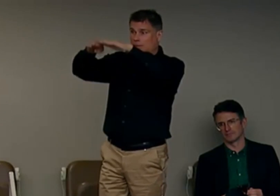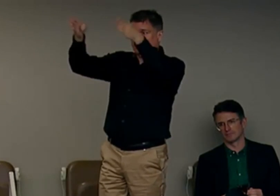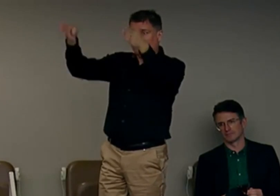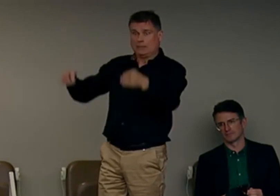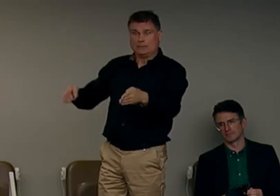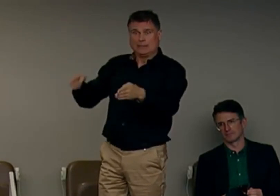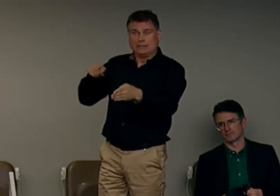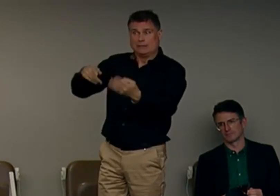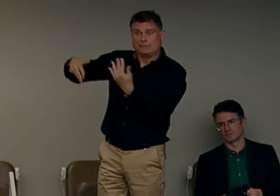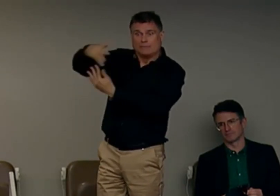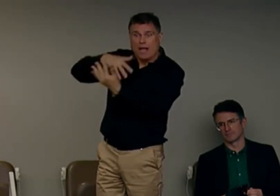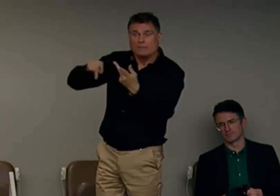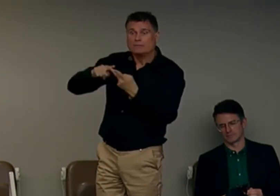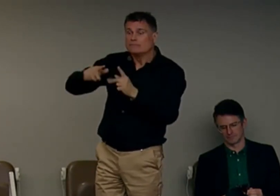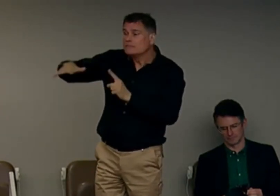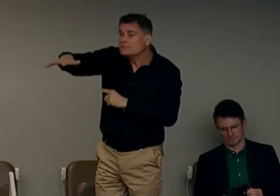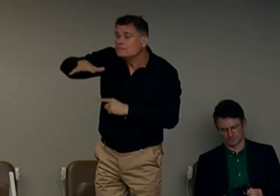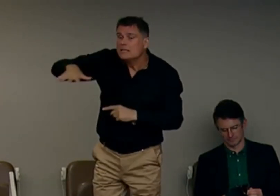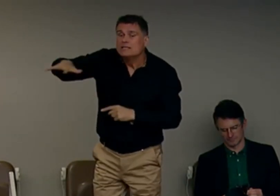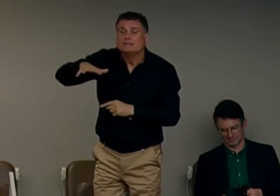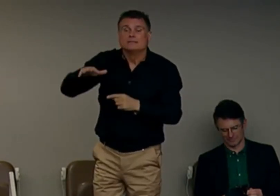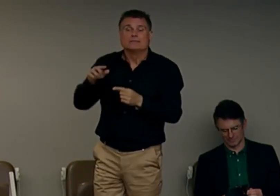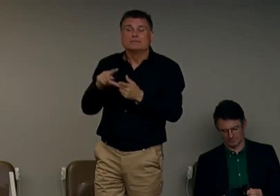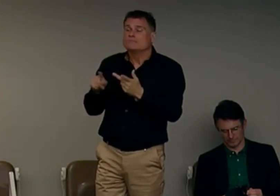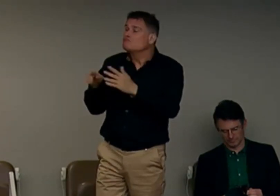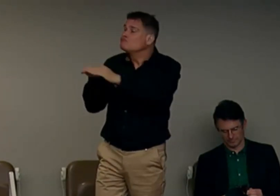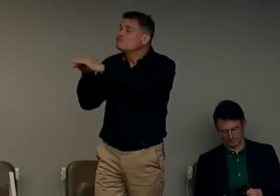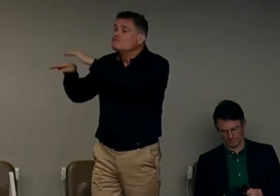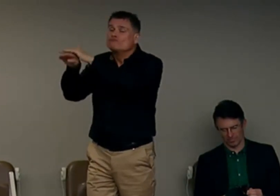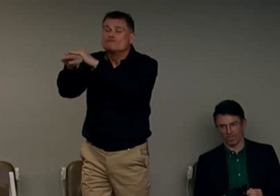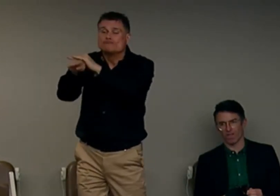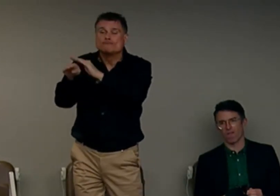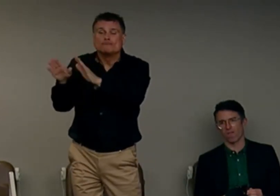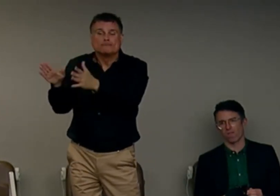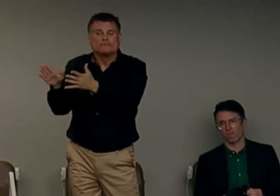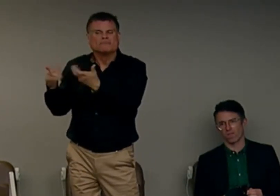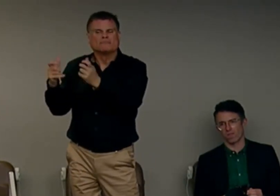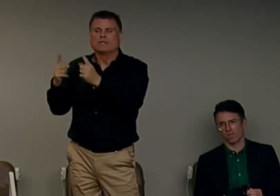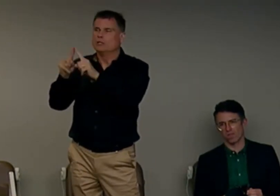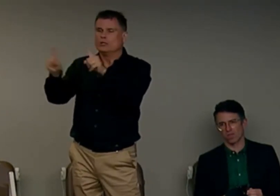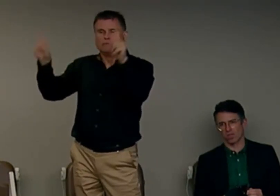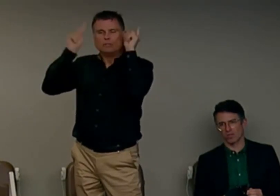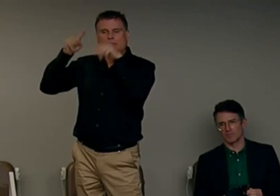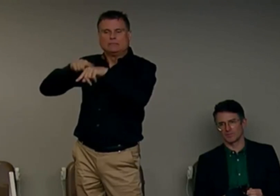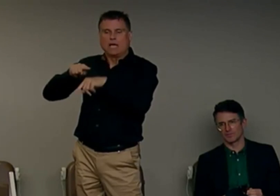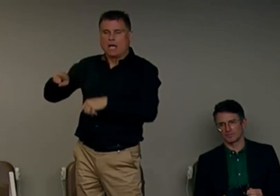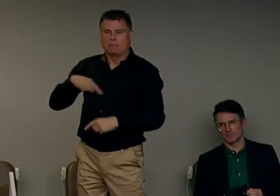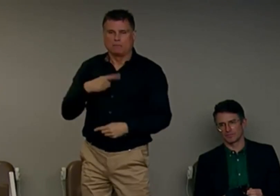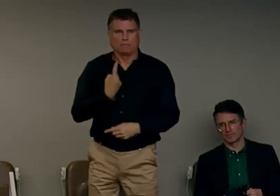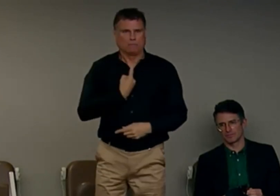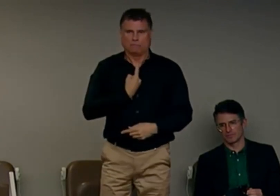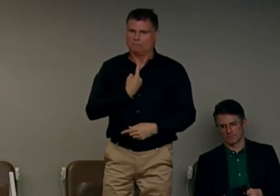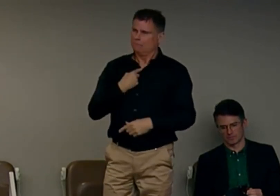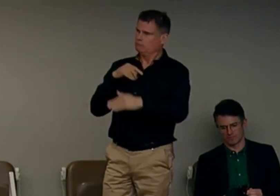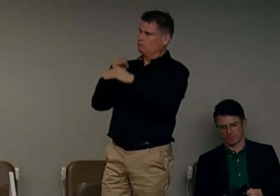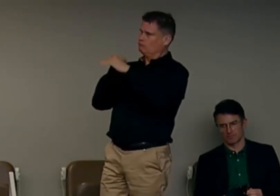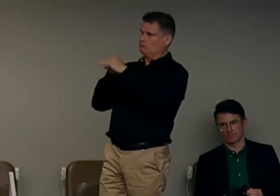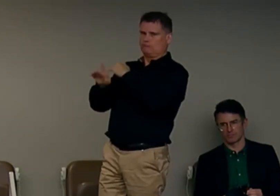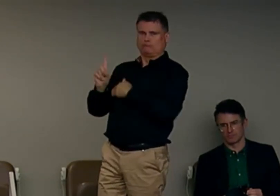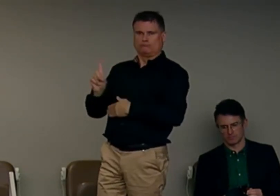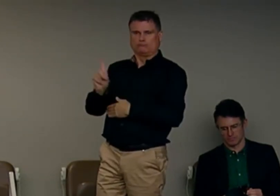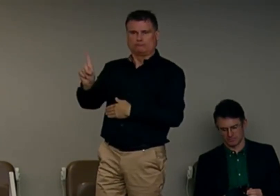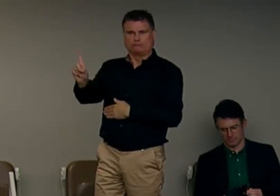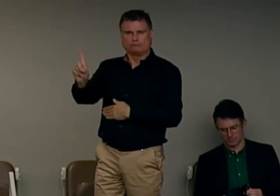quels que soient ses éventuels handicaps, d'être autonome à toutes les étapes de son parcours et son